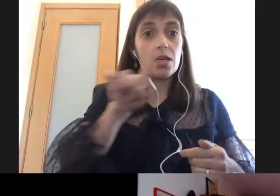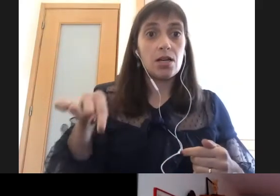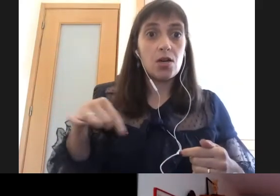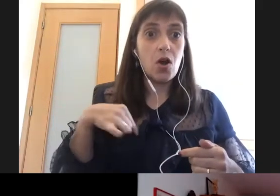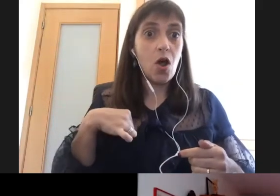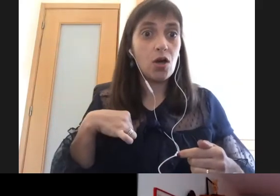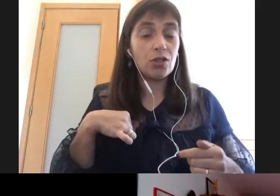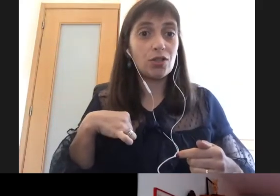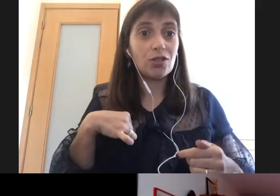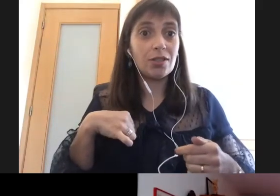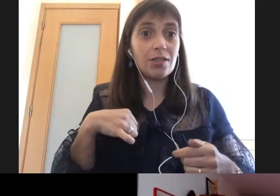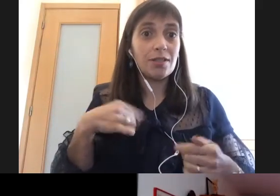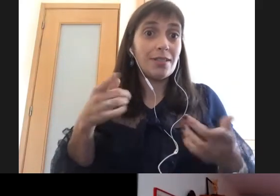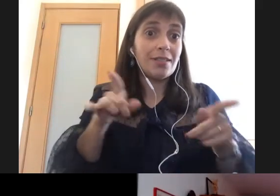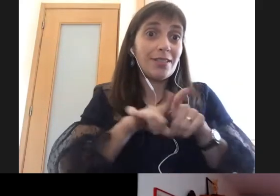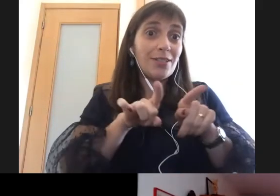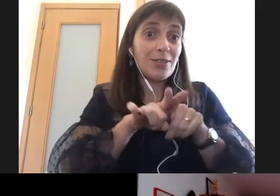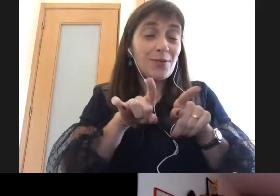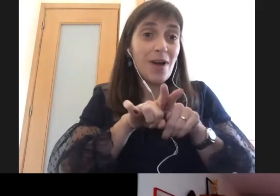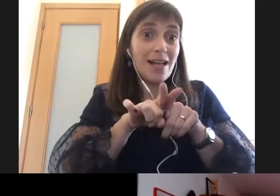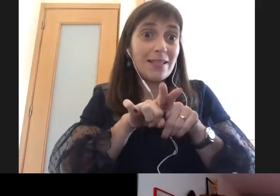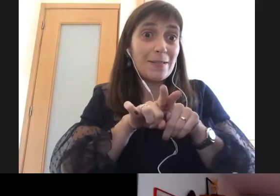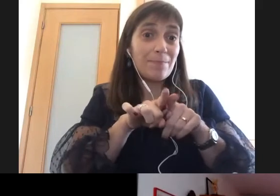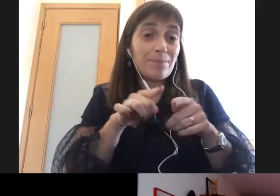a ninguém ali na pontinha da Península Ibérica.